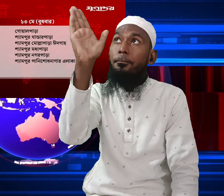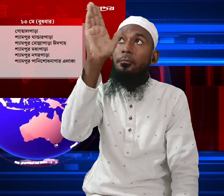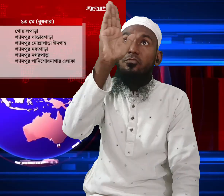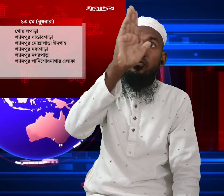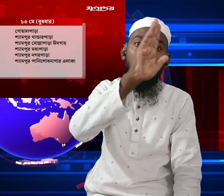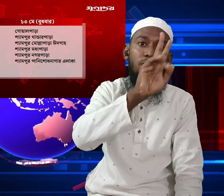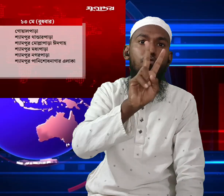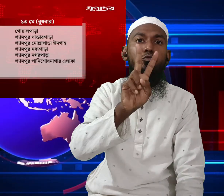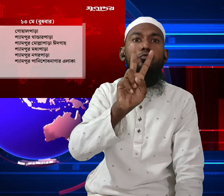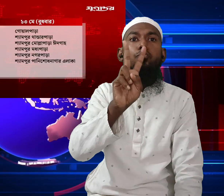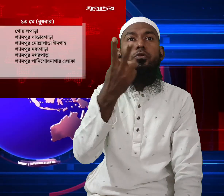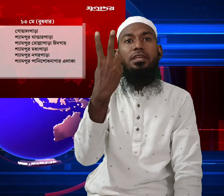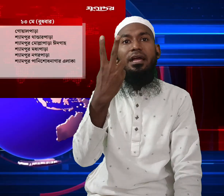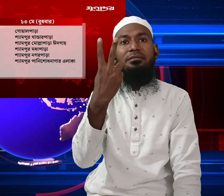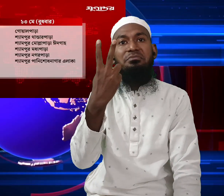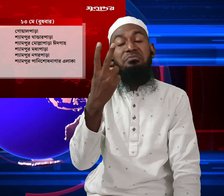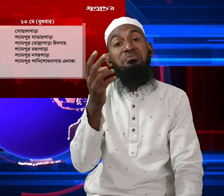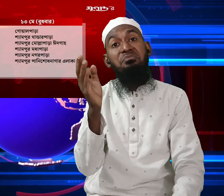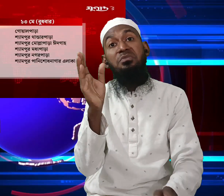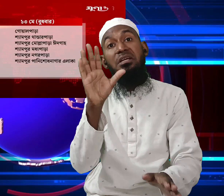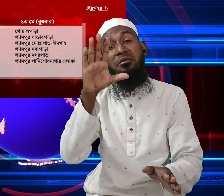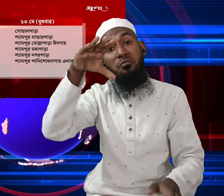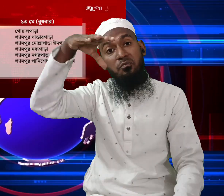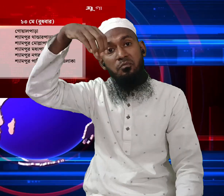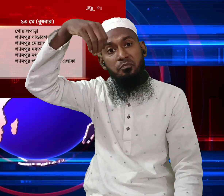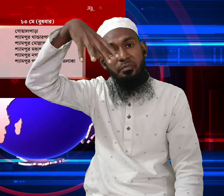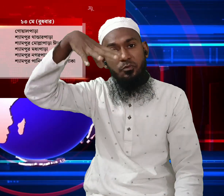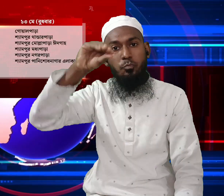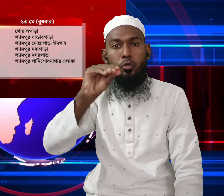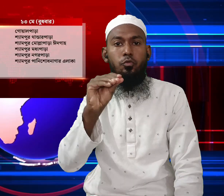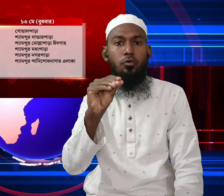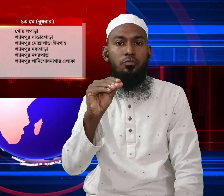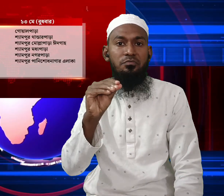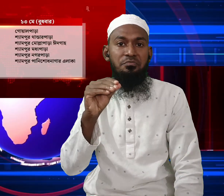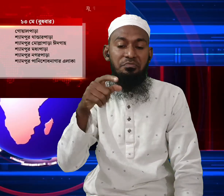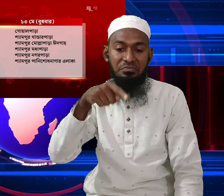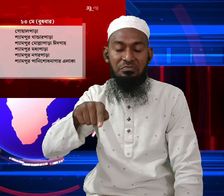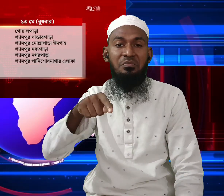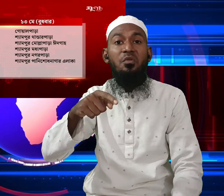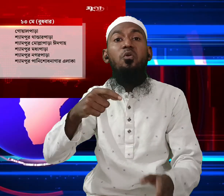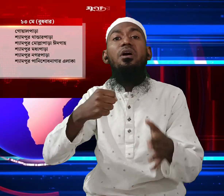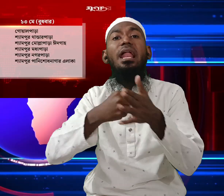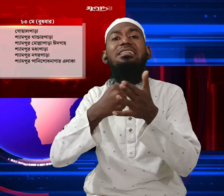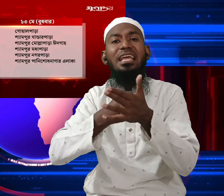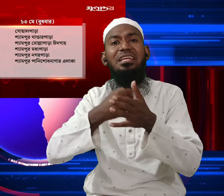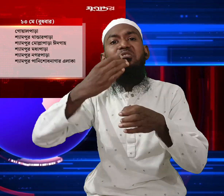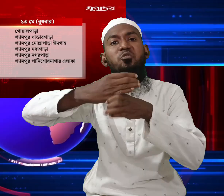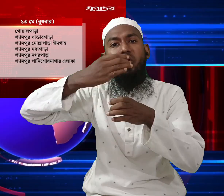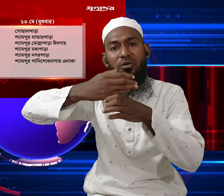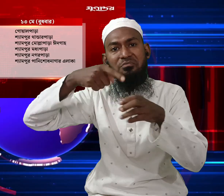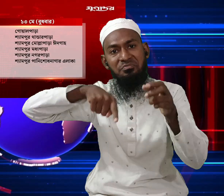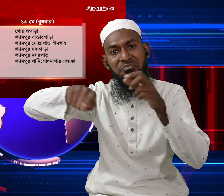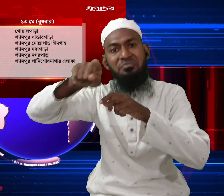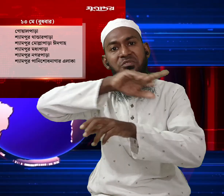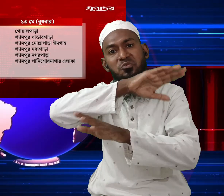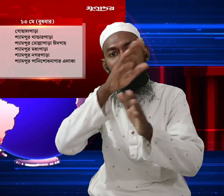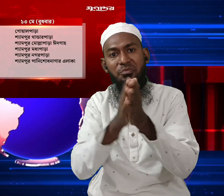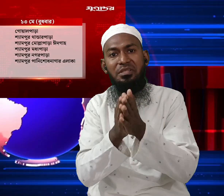বুধবার বিদ্যুৎ থাকছে না গোয়ালপাড়া, শ্যামপুর থান্ডারপাড়া, শ্যামপুর মোল্লাপাড়া ঈদগাহ, শ্যামপুর মধ্যপাড়া, শ্যামপুর নগরপাড়া ও